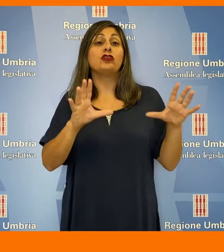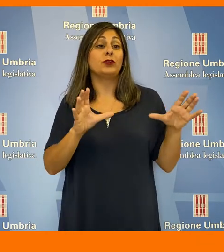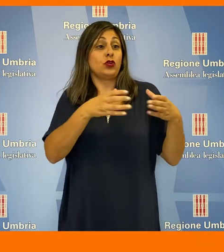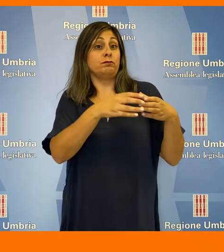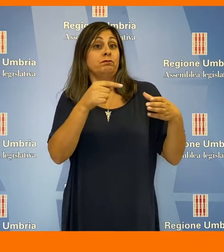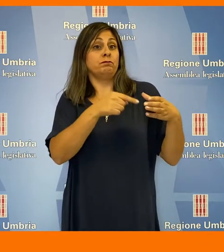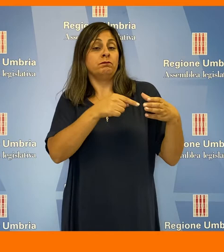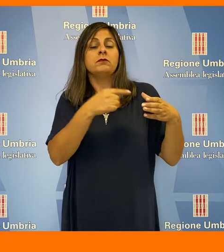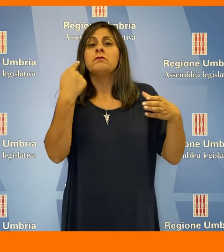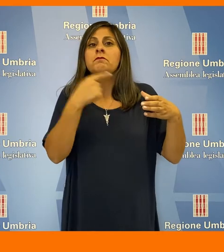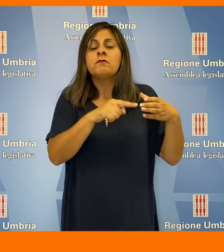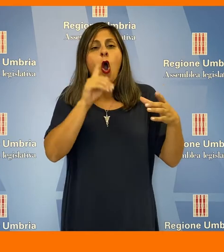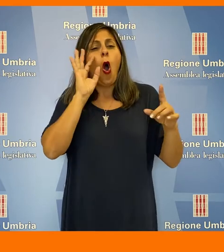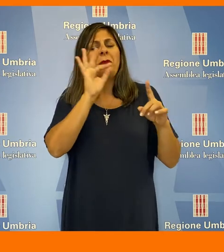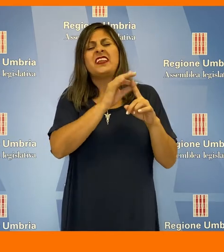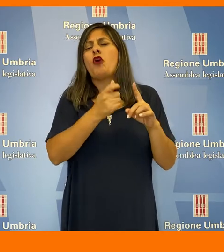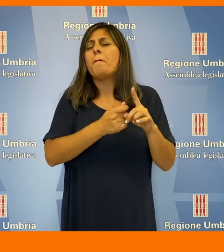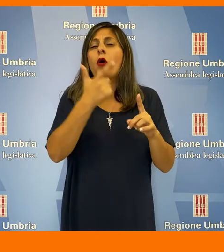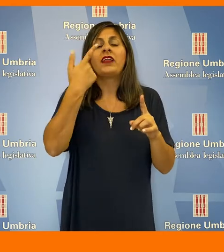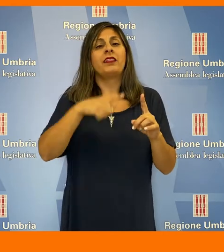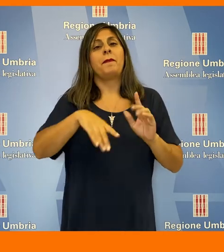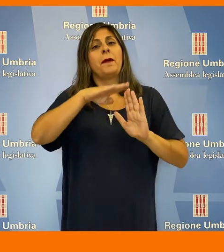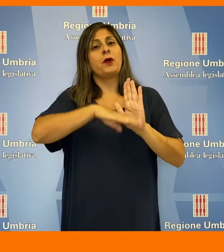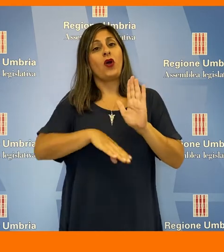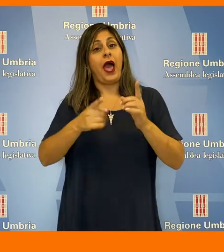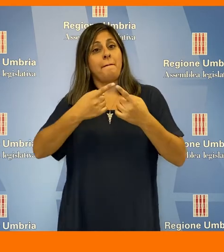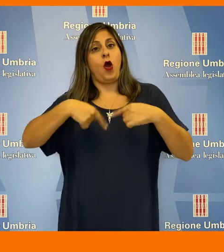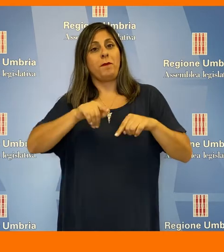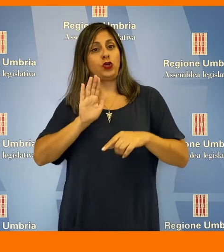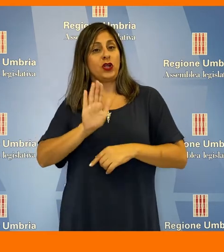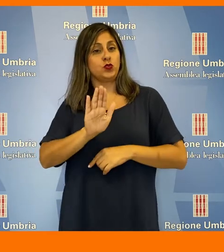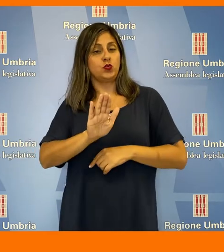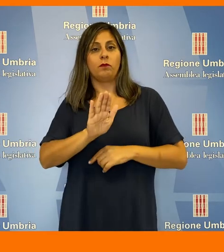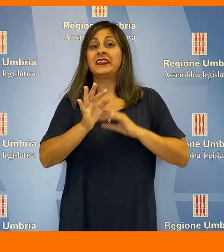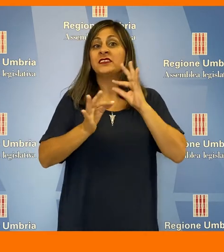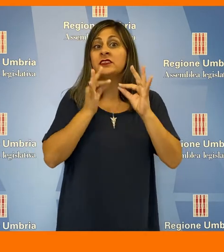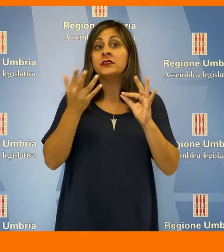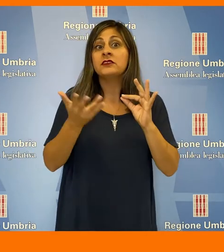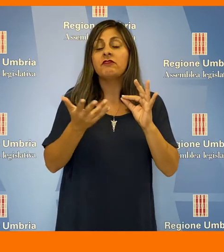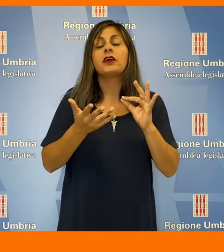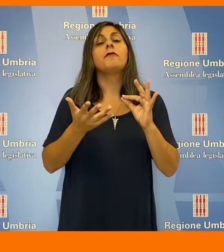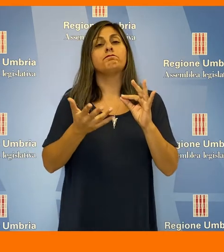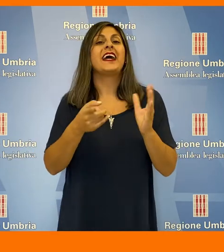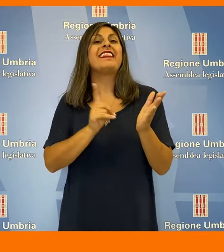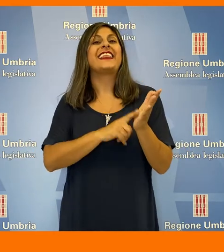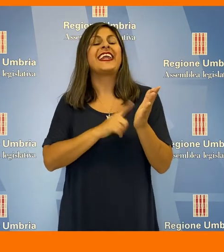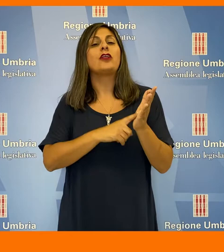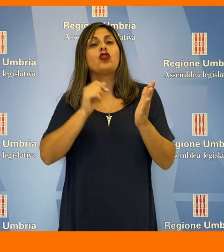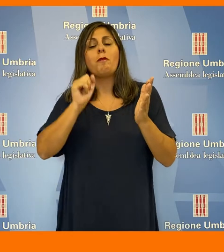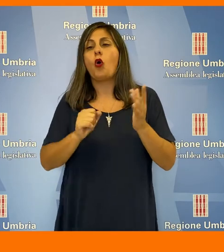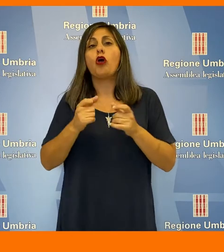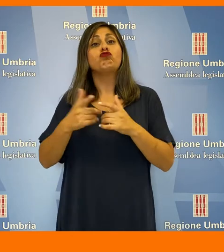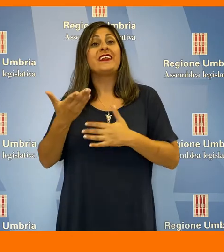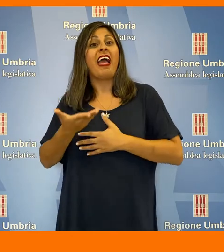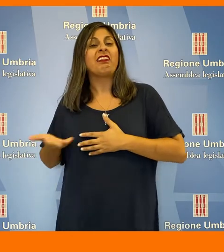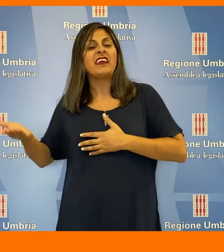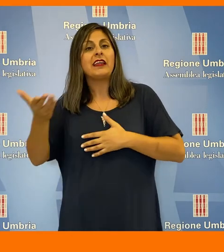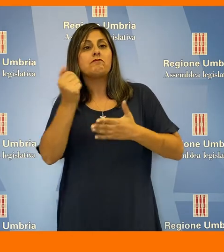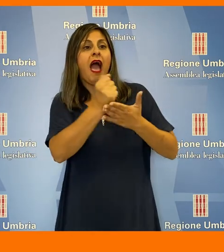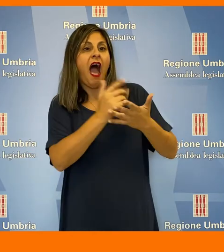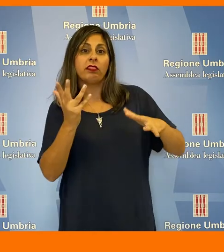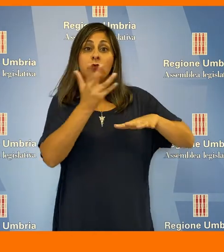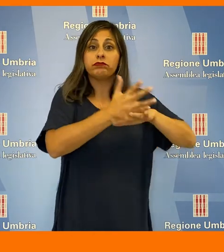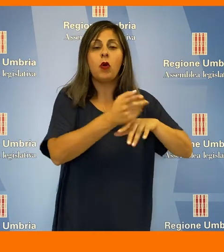un altro importante obiettivo nel programma futuro della Commissione, rendere cioè effettivo il diritto di accesso dei cittadini